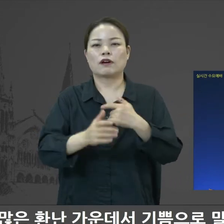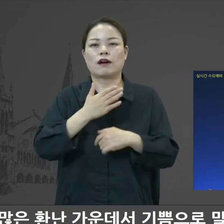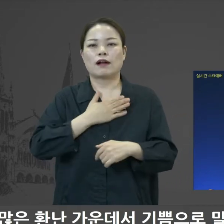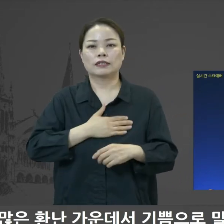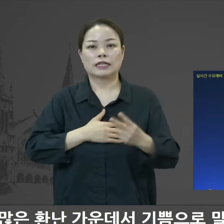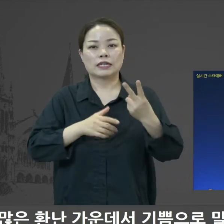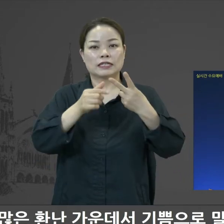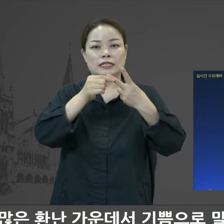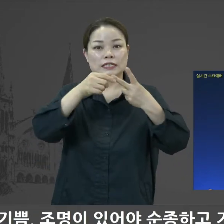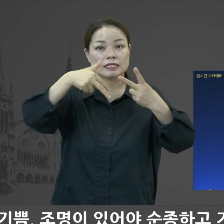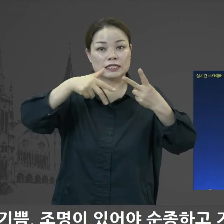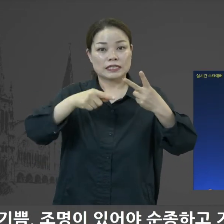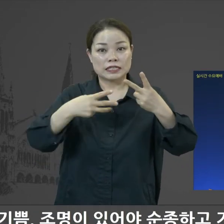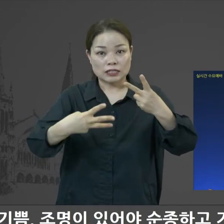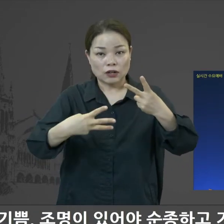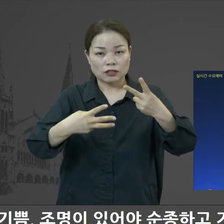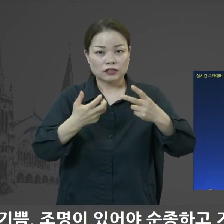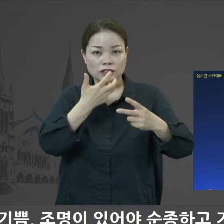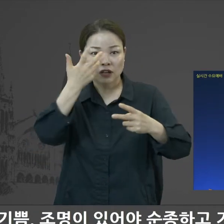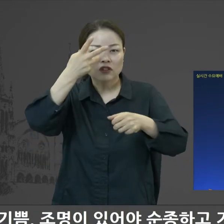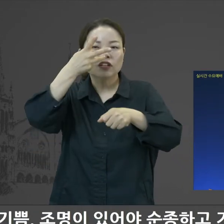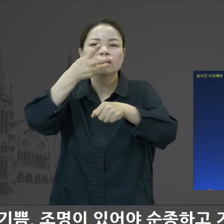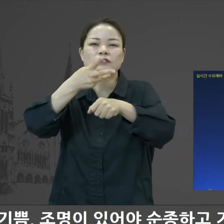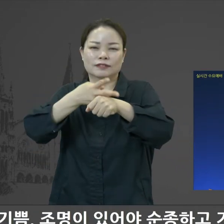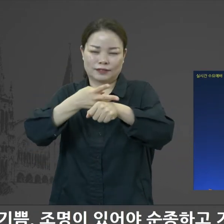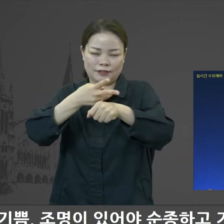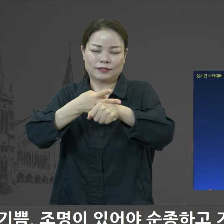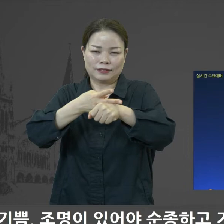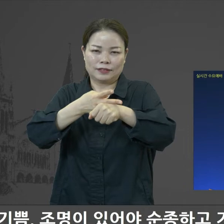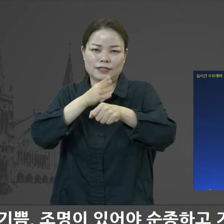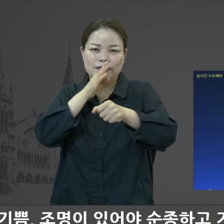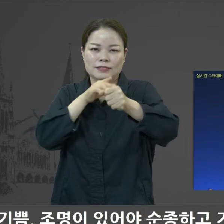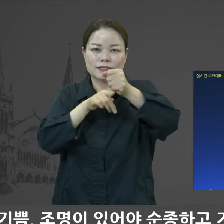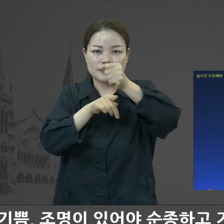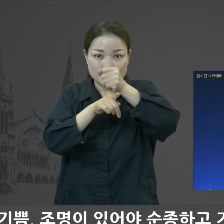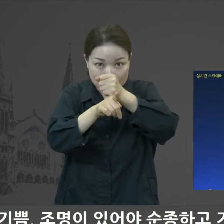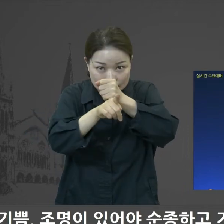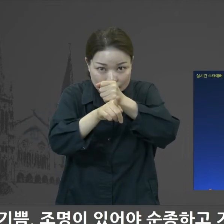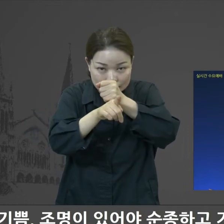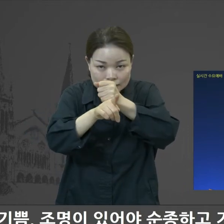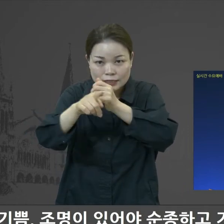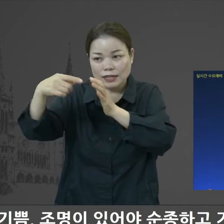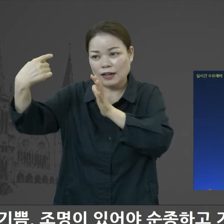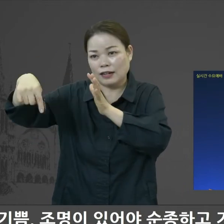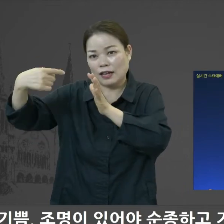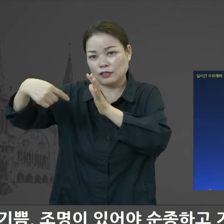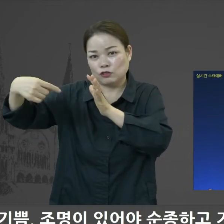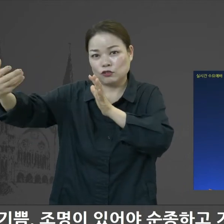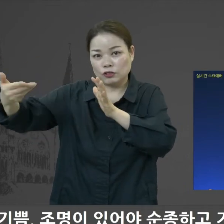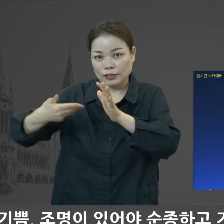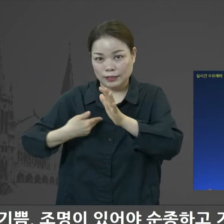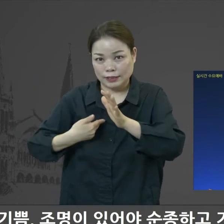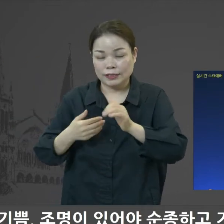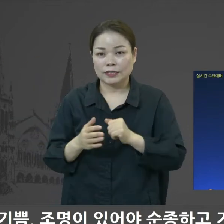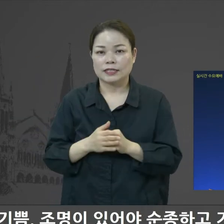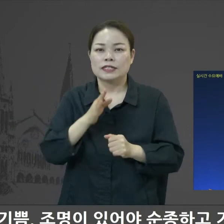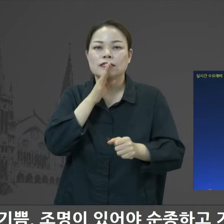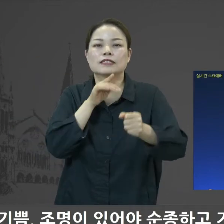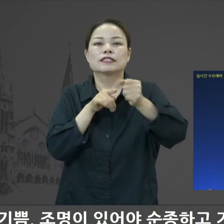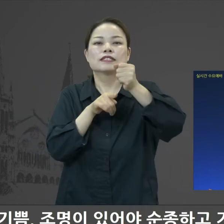2절 가사가 성령이 스승되셔서 진리를 가르치시니.